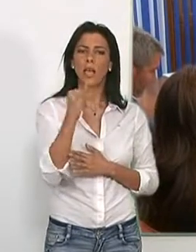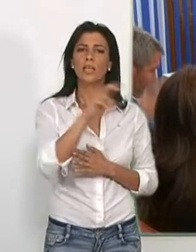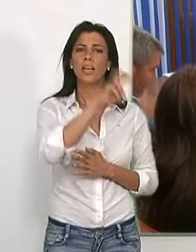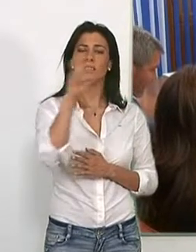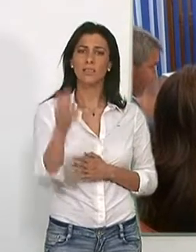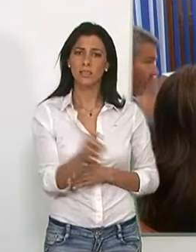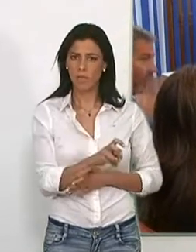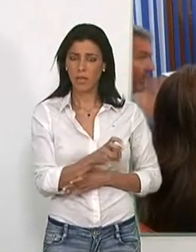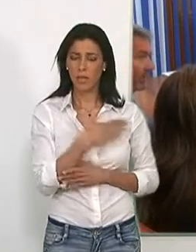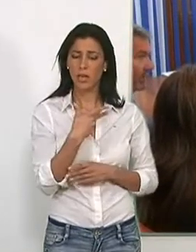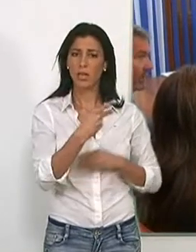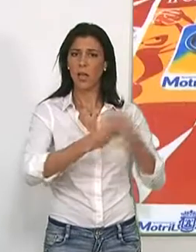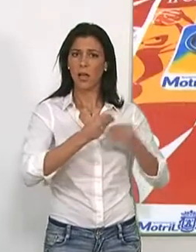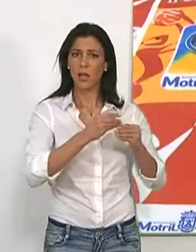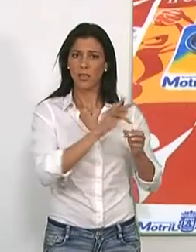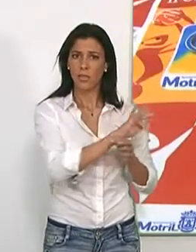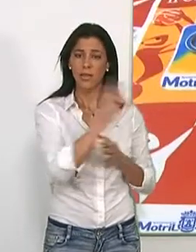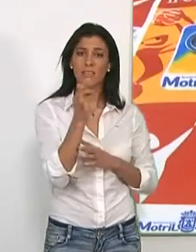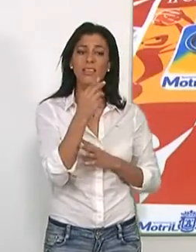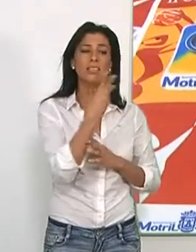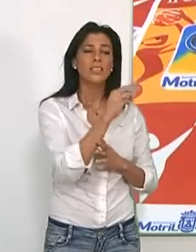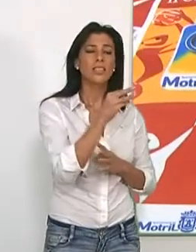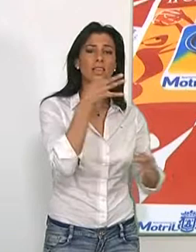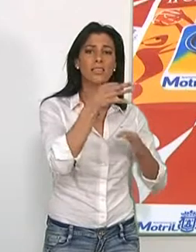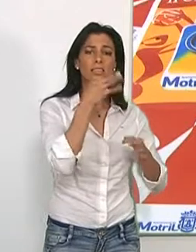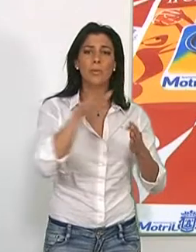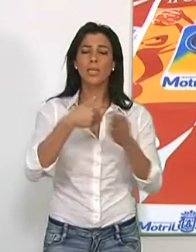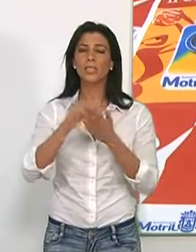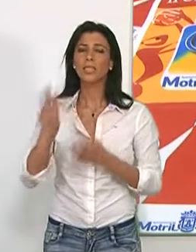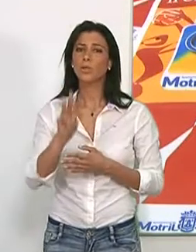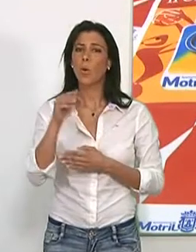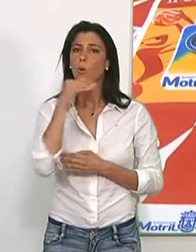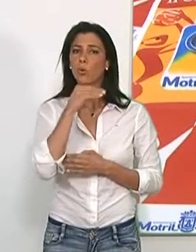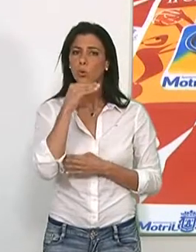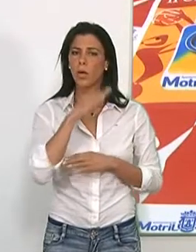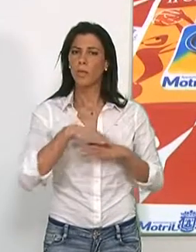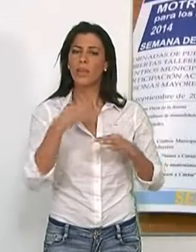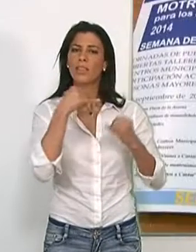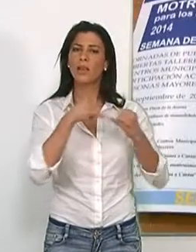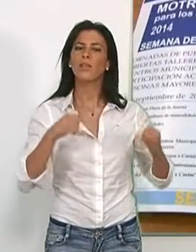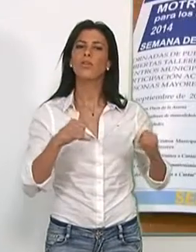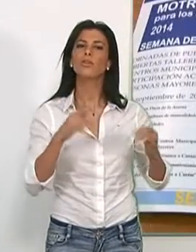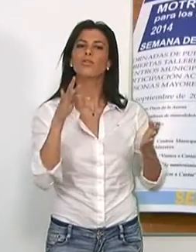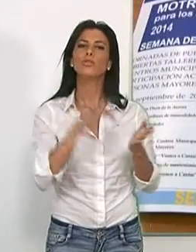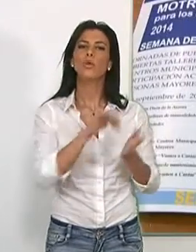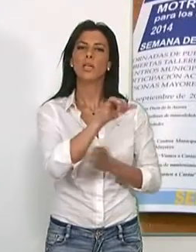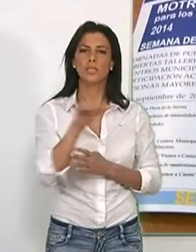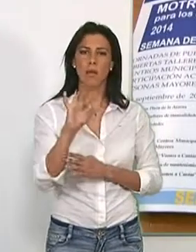capítulo de actividades que se va a llevar a cabo del 30 de septiembre al tres de octubre para celebrar la semana del